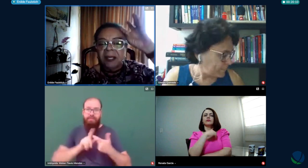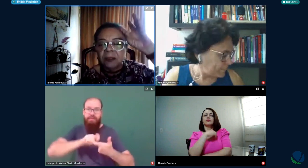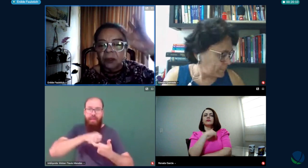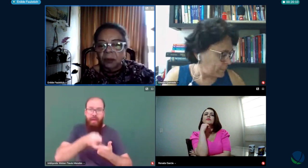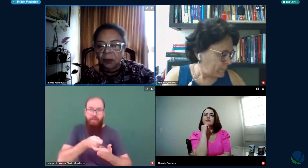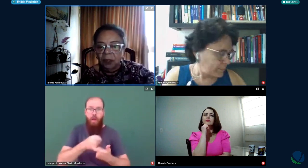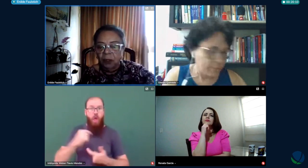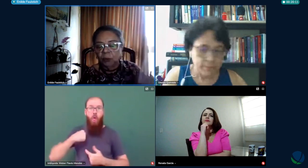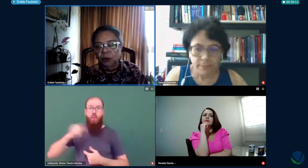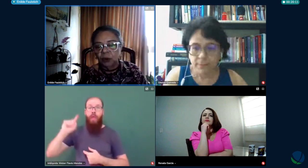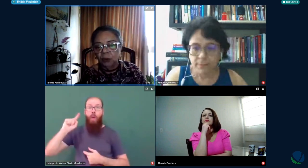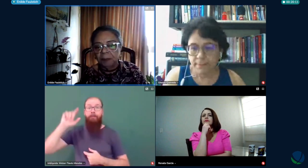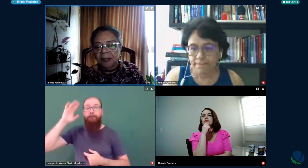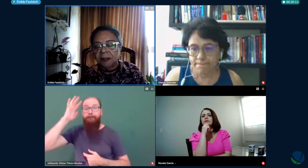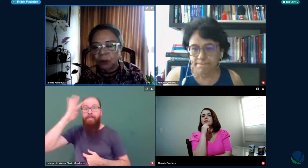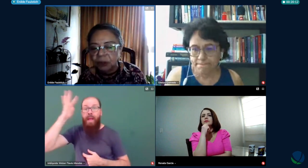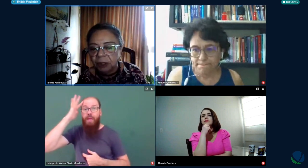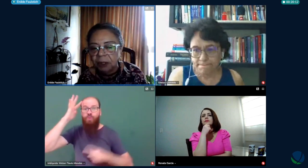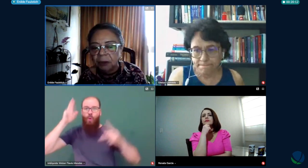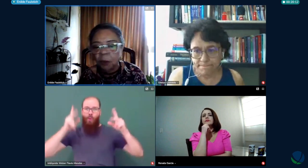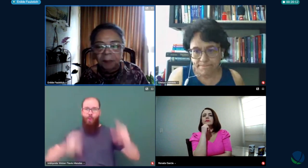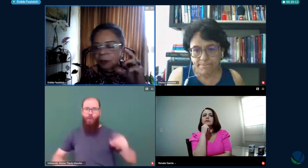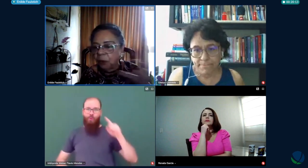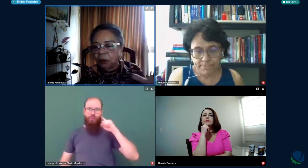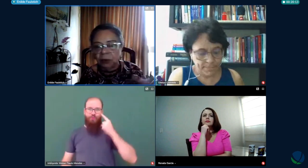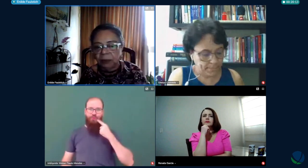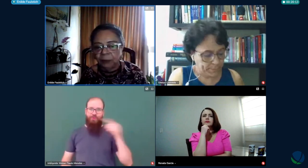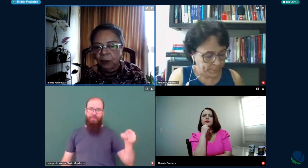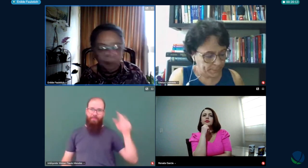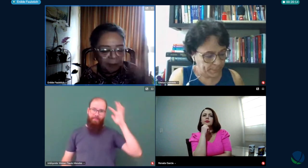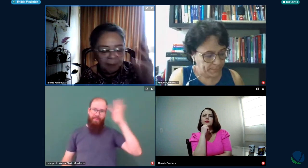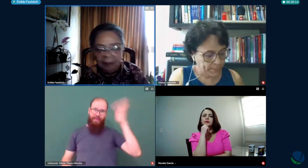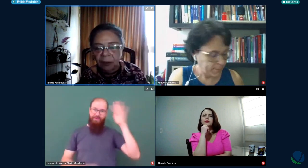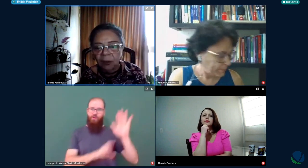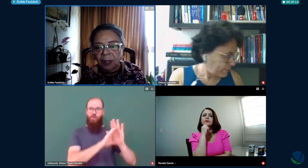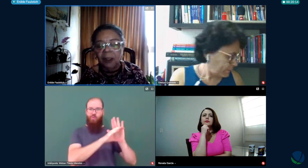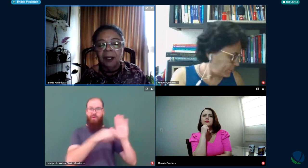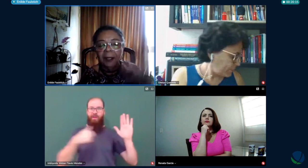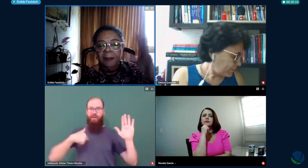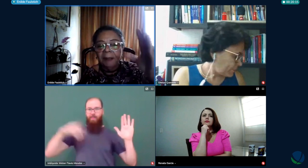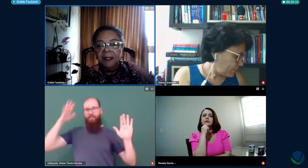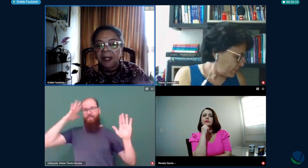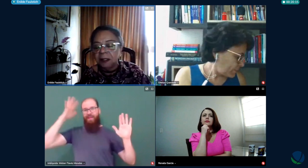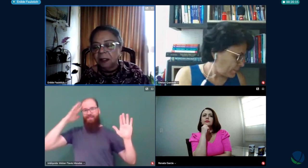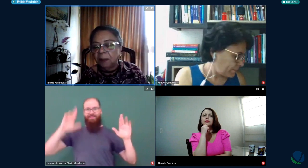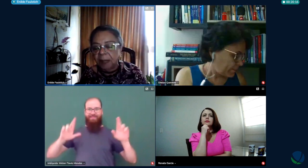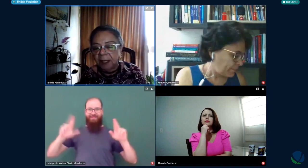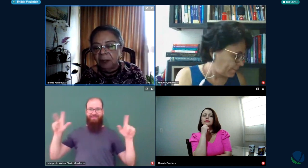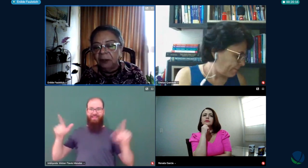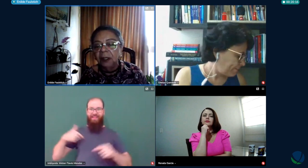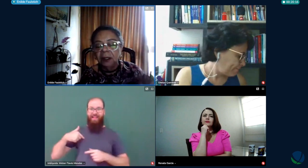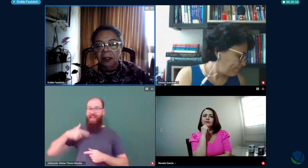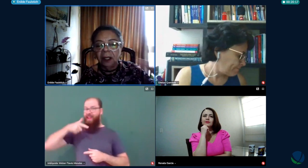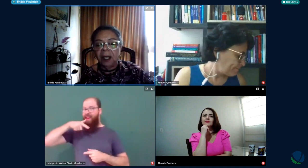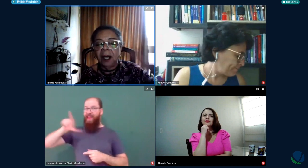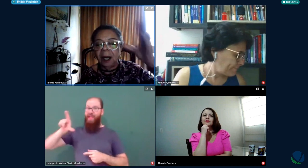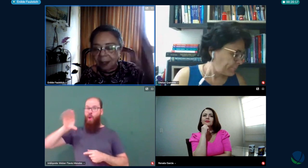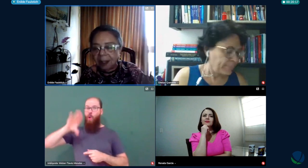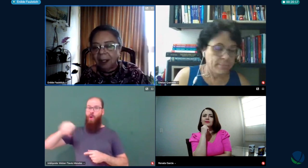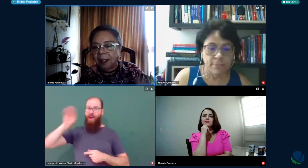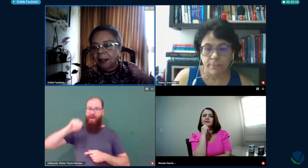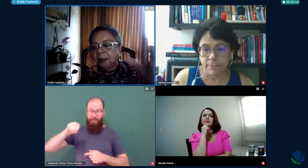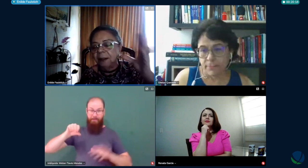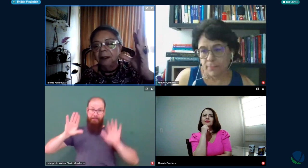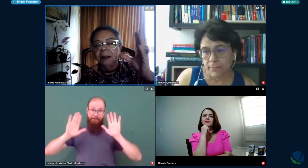não penso como o surdo pensa conceito, eu penso de outra forma, porque minha língua oral, mas é esse trabalho que é